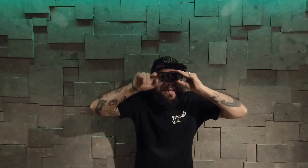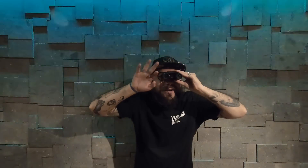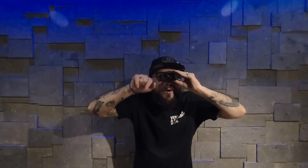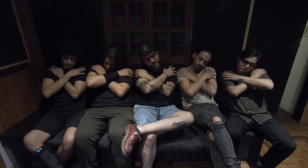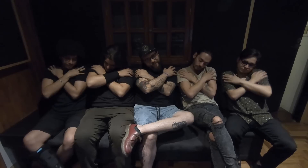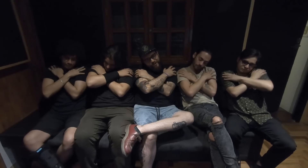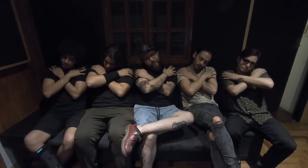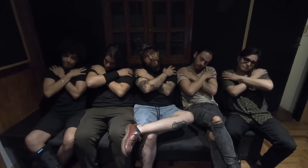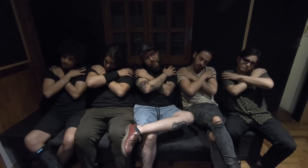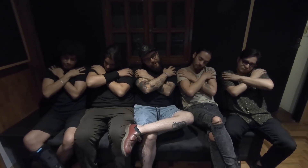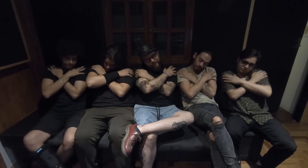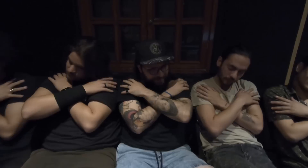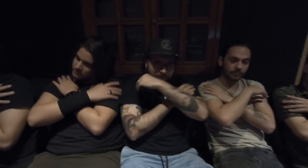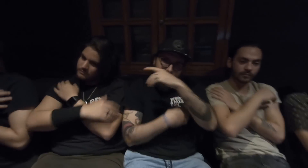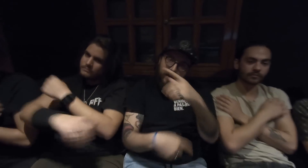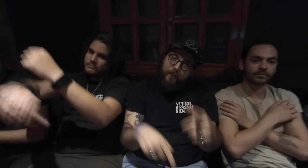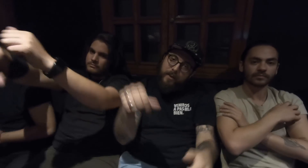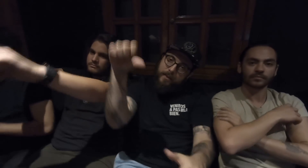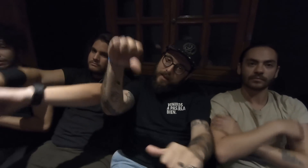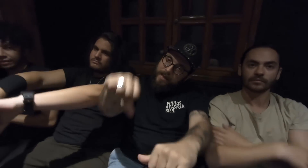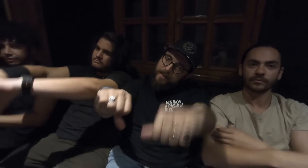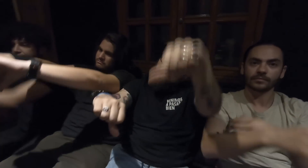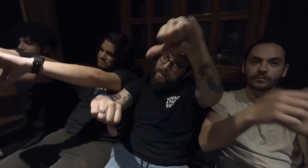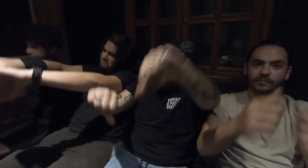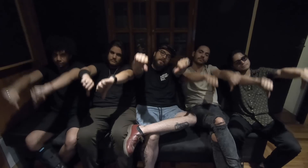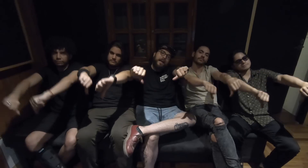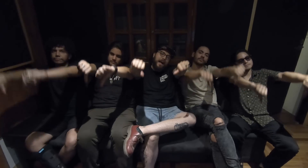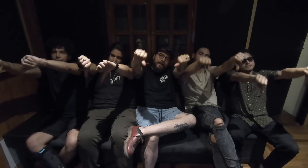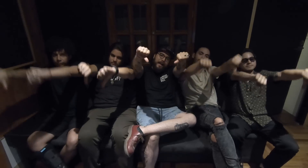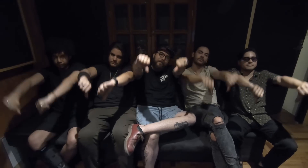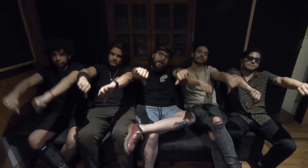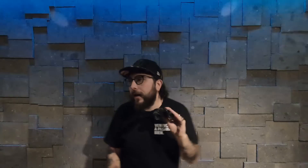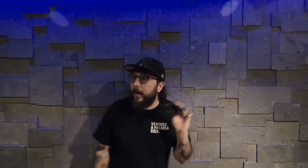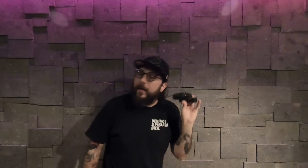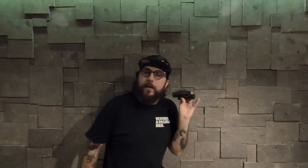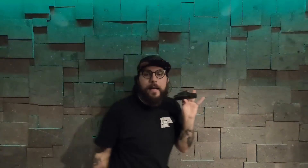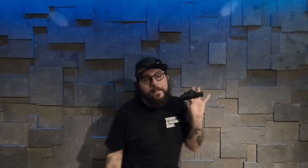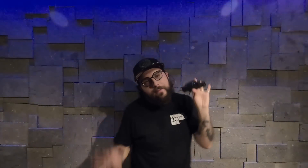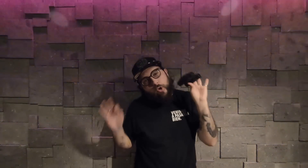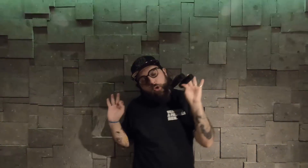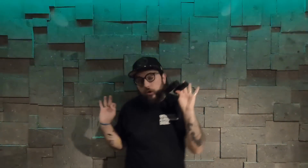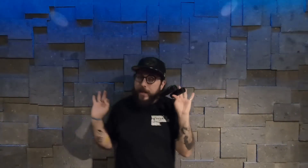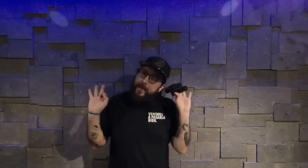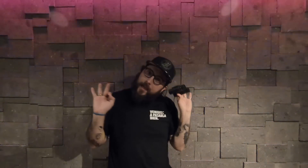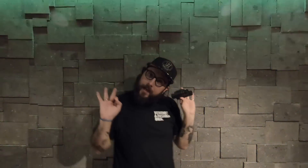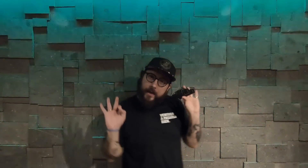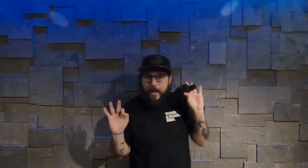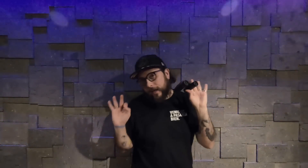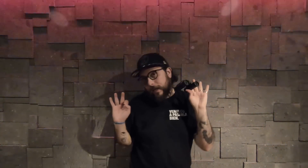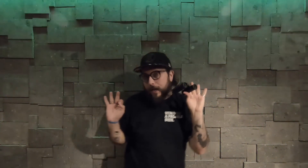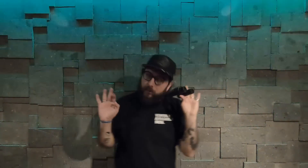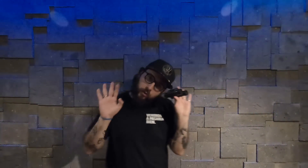amigo. Si la fiesta ya se empieza a acabar y a casa todos se quieren largar, pon